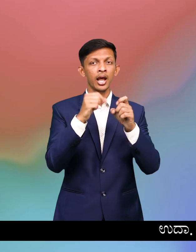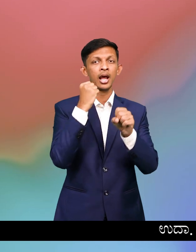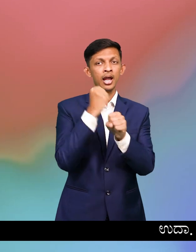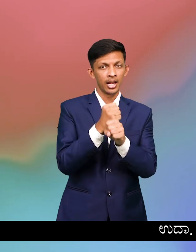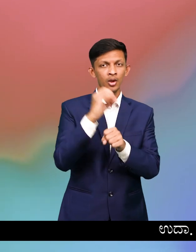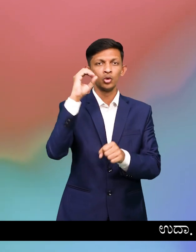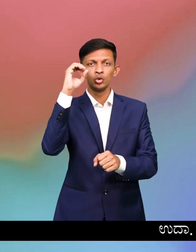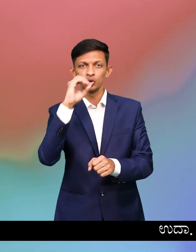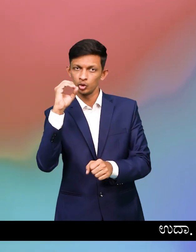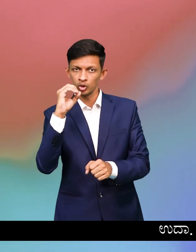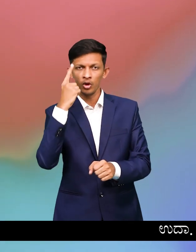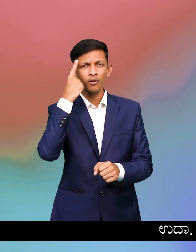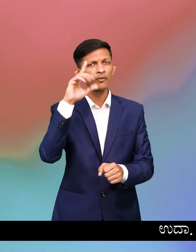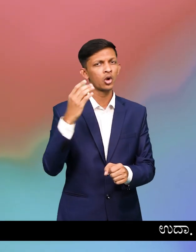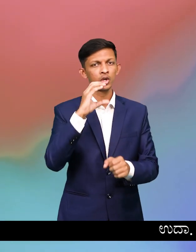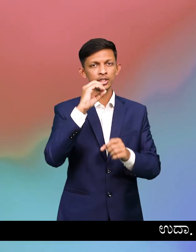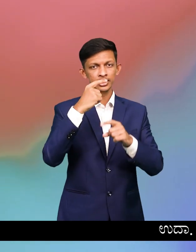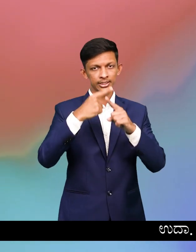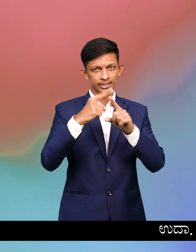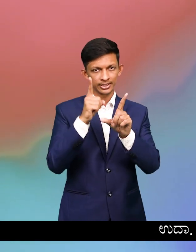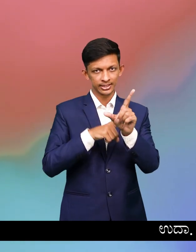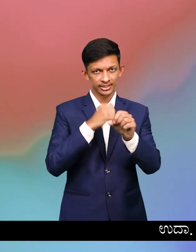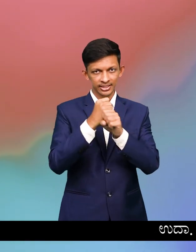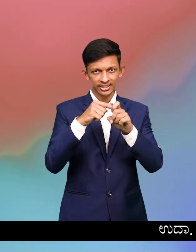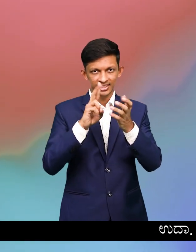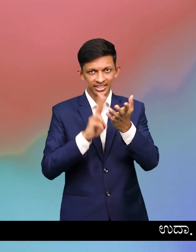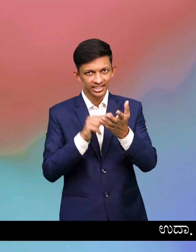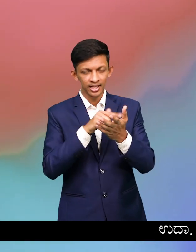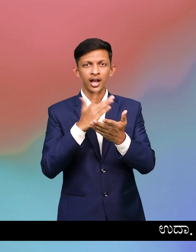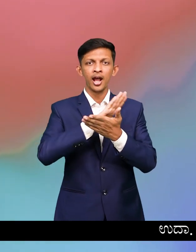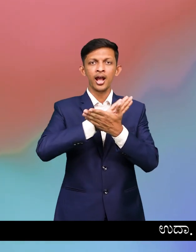ಉದಾಹರಣೆ, ಆಮ್ಲಜನಕಕ್ಕೆ O, ಹೈಡ್ರೋಜನ್ಗೆ H, ಹೀಗೆ.